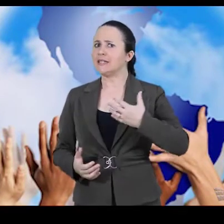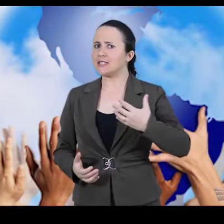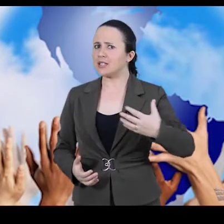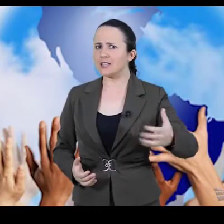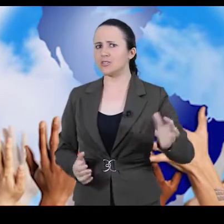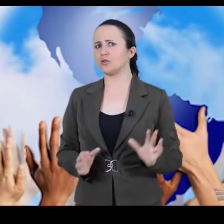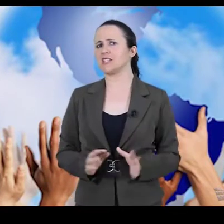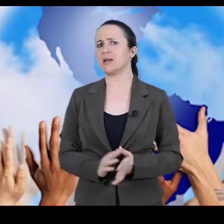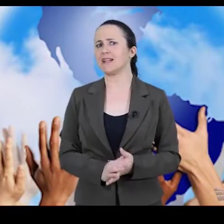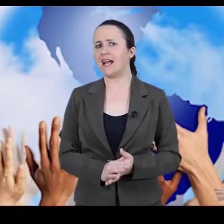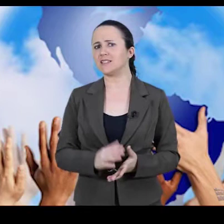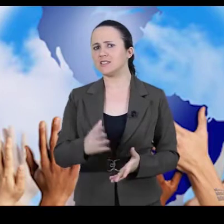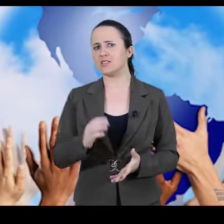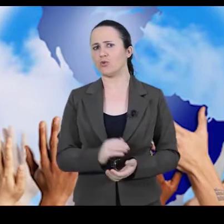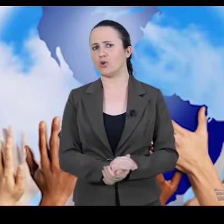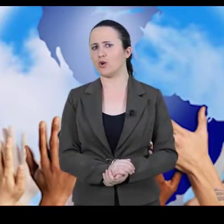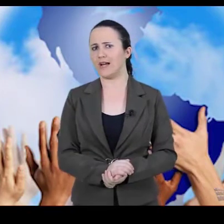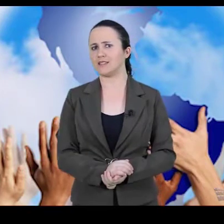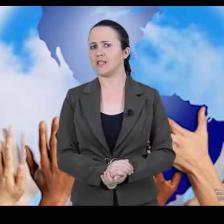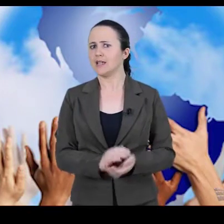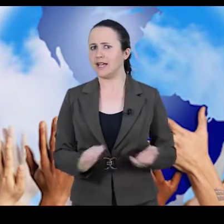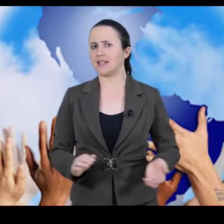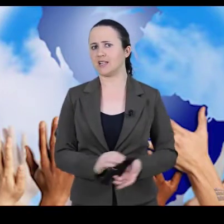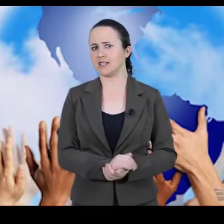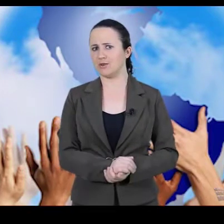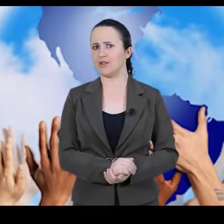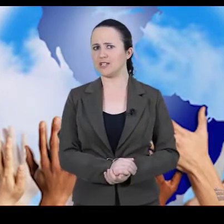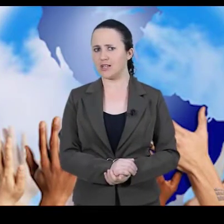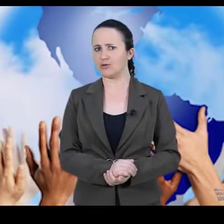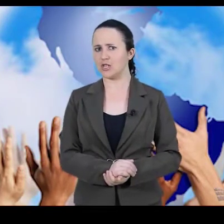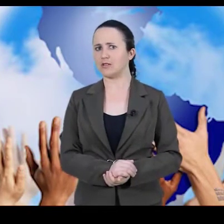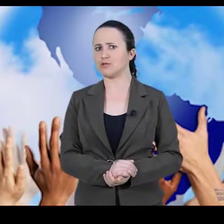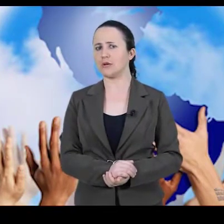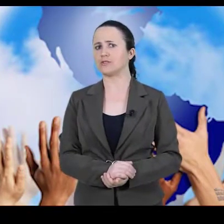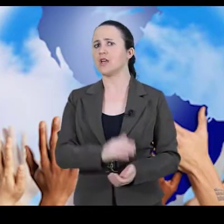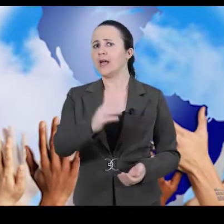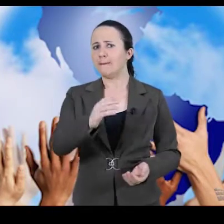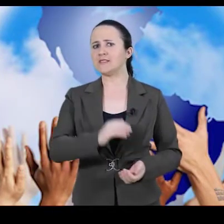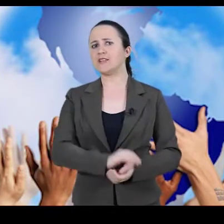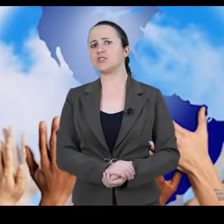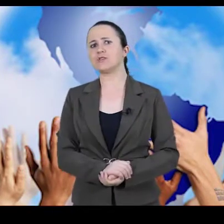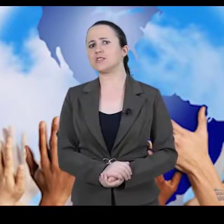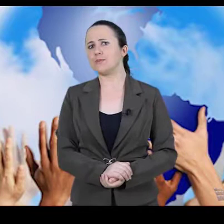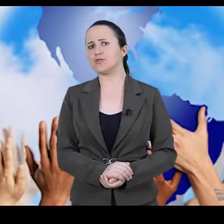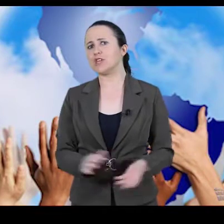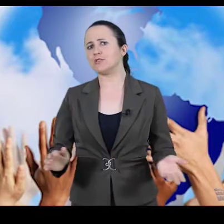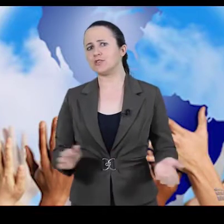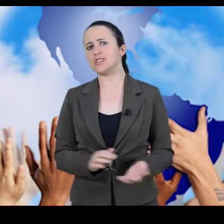dentre tantas outras liberdades que são colocadas na Declaração Universal dos Direitos Humanos. Mas, além disso, nós temos os direitos